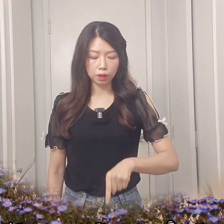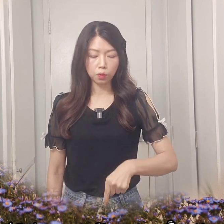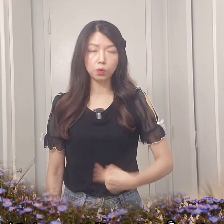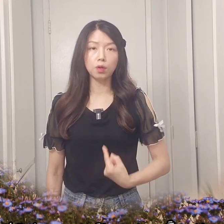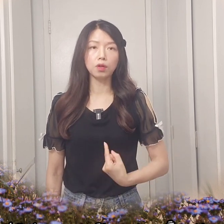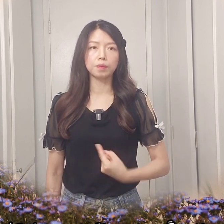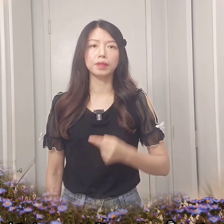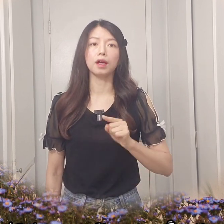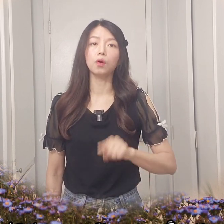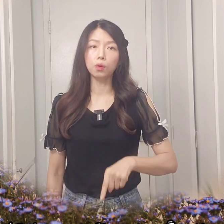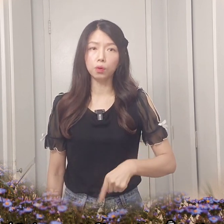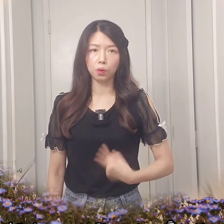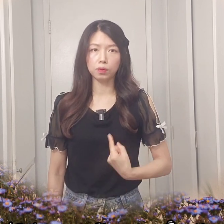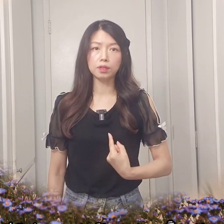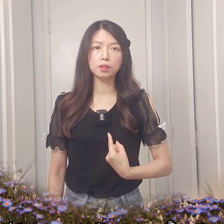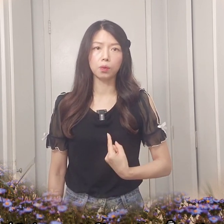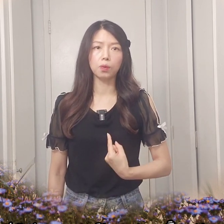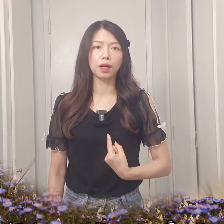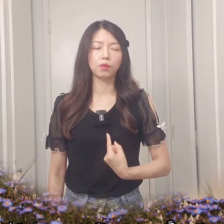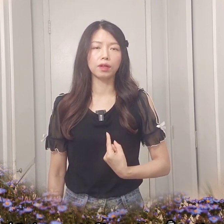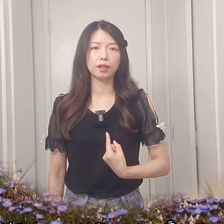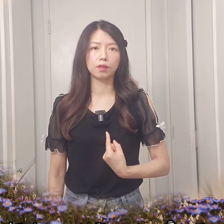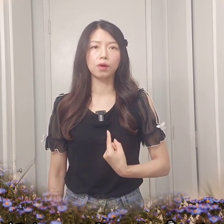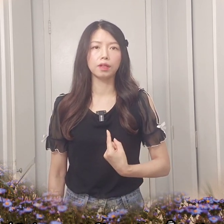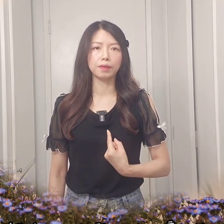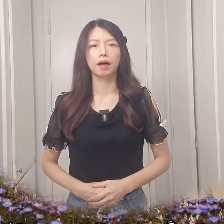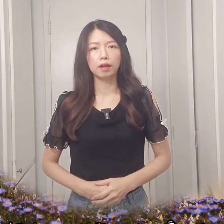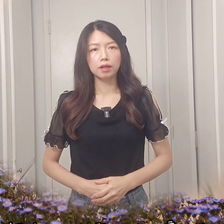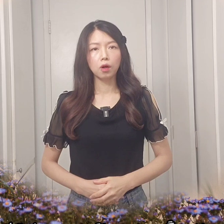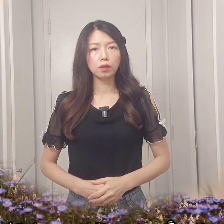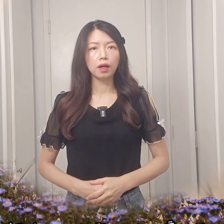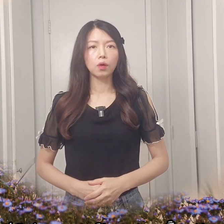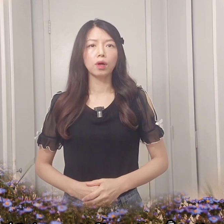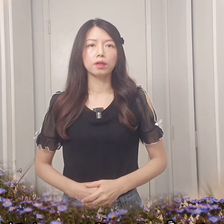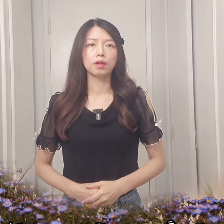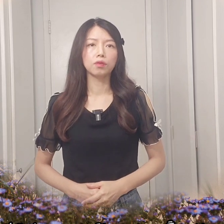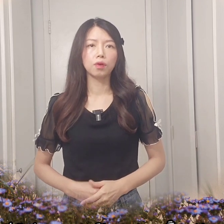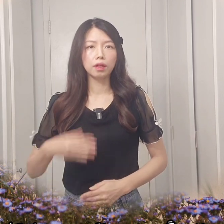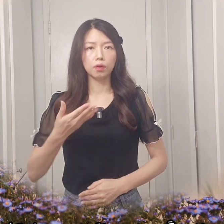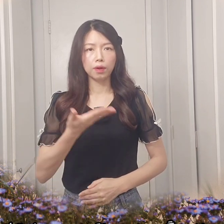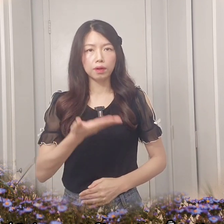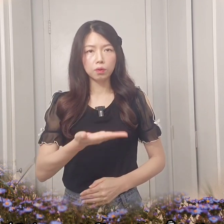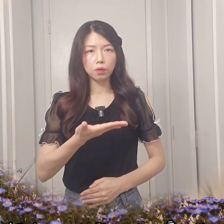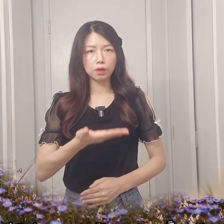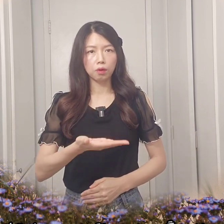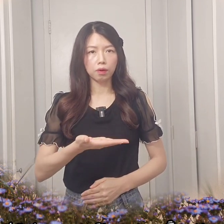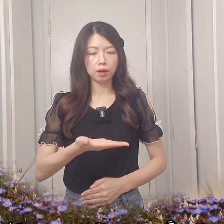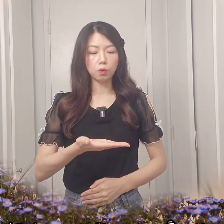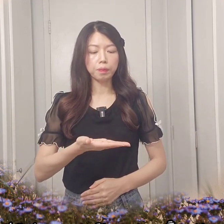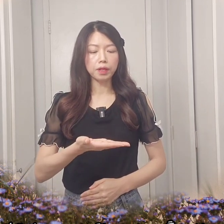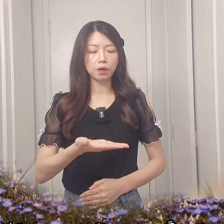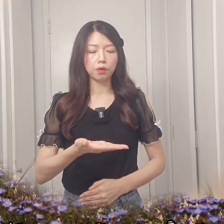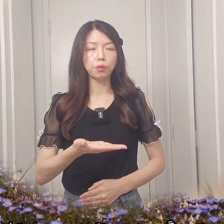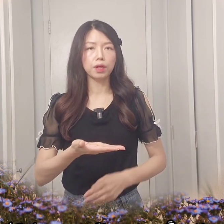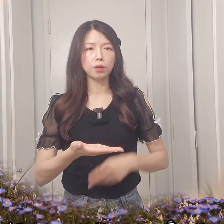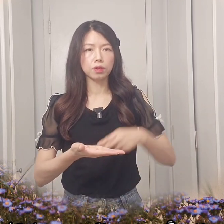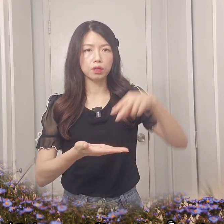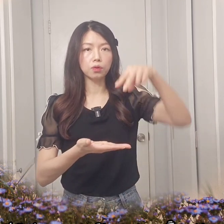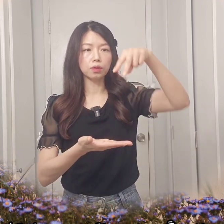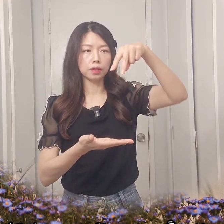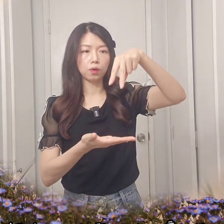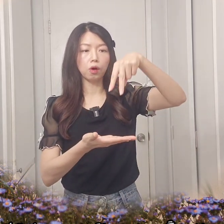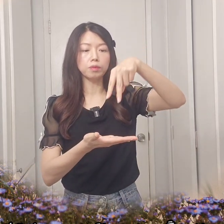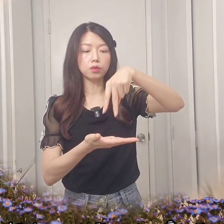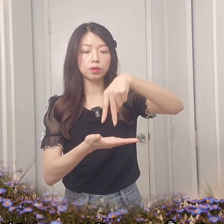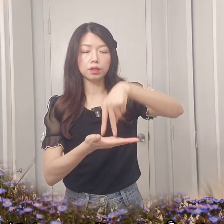올라오도록 이렇게 손을 돌려주시면 돼요. 홀로, 스스로라고 한 뜻의 수어가 됩니다. 서다라고 한 뜻의 수어는 왼손은 이렇게 손바닥이 위로 보이게